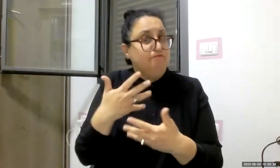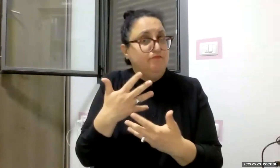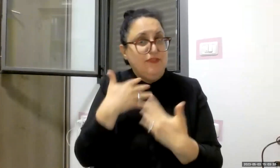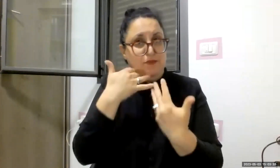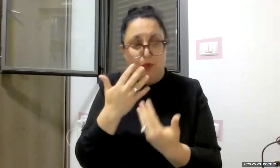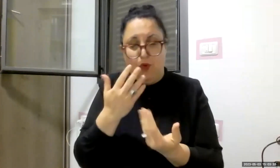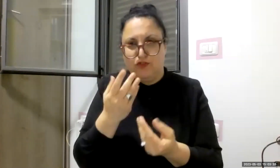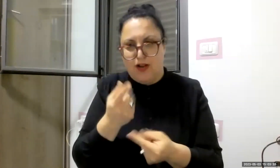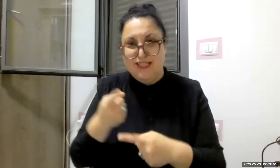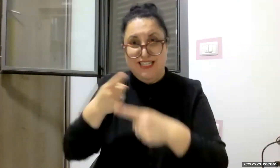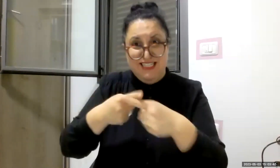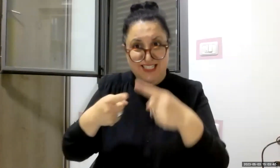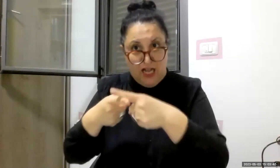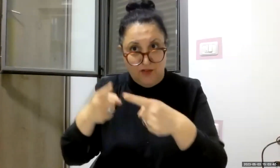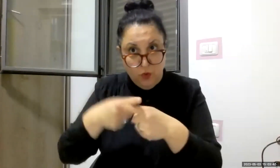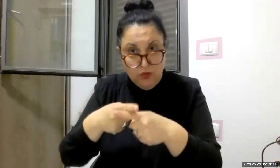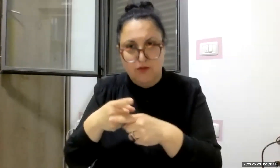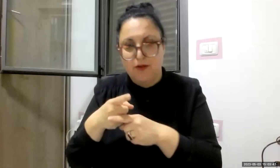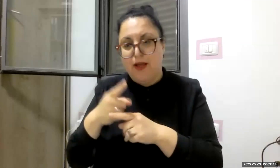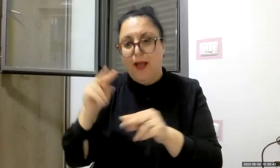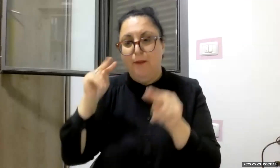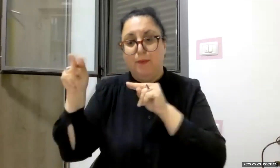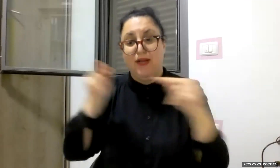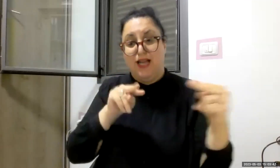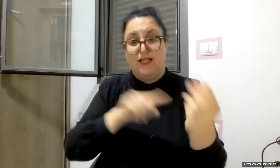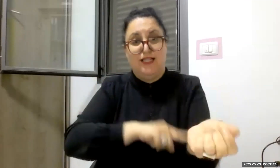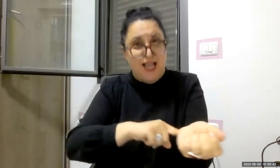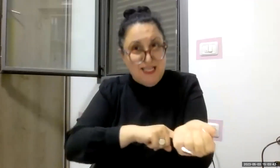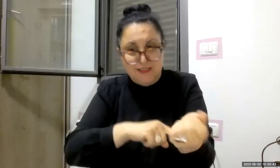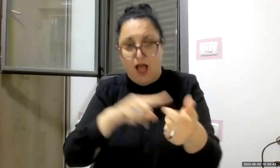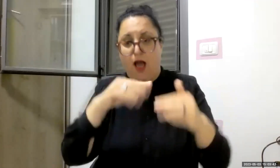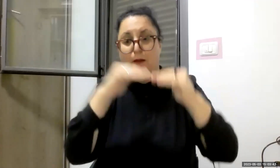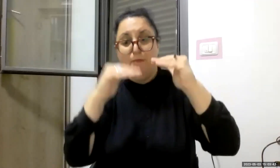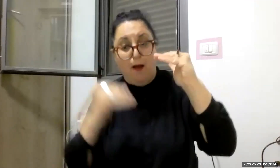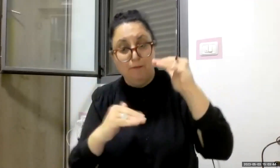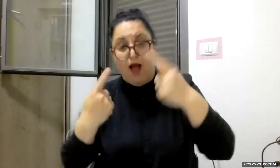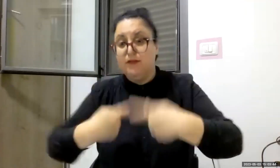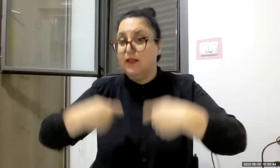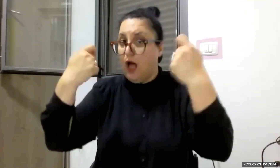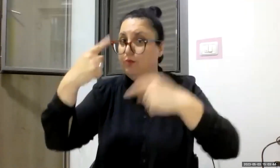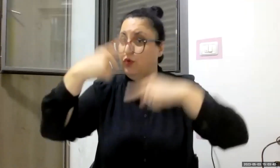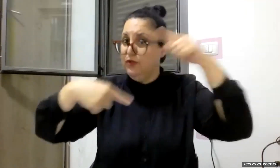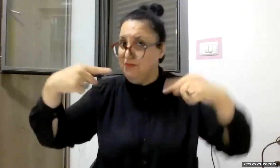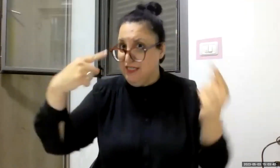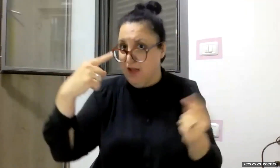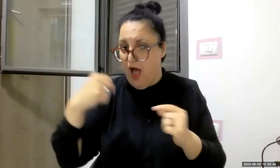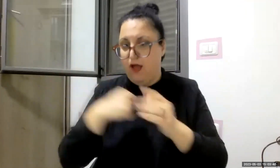להעלות סיפור של הצטלבות, מבחינת הגזע, מעמד, תרבות